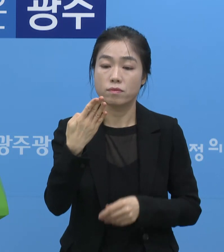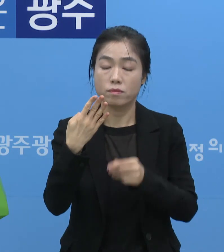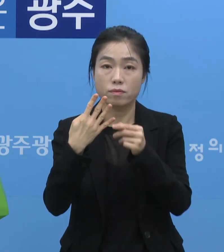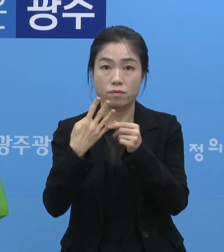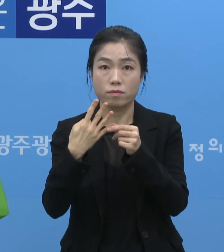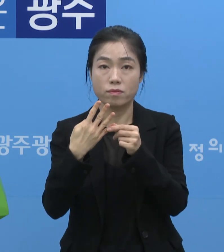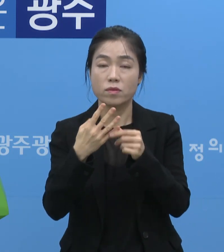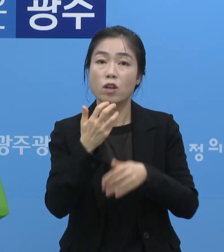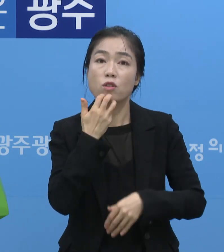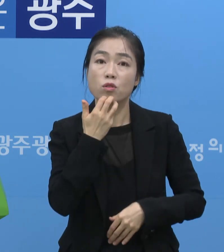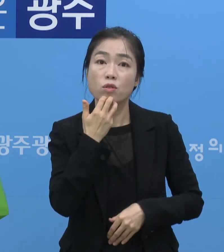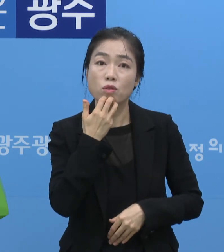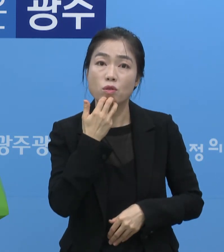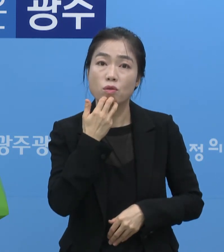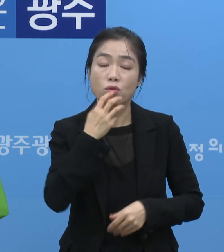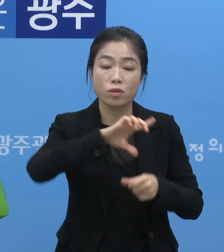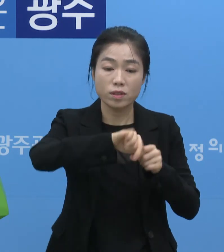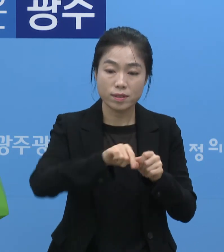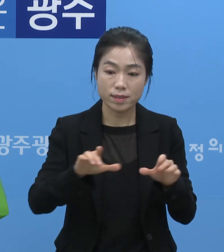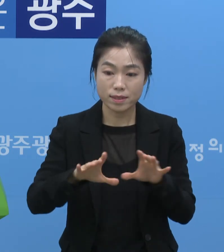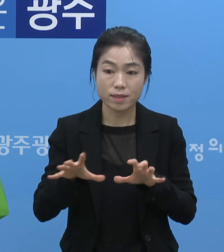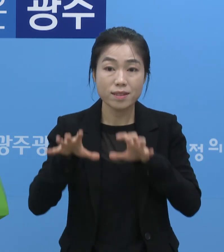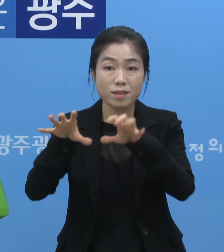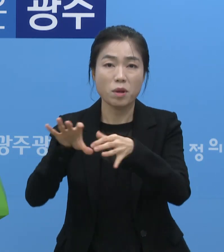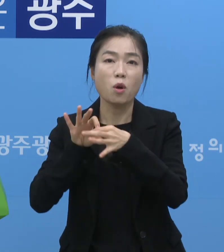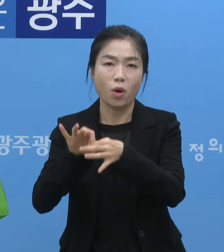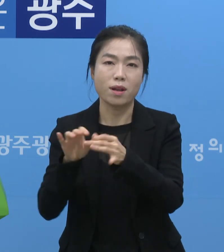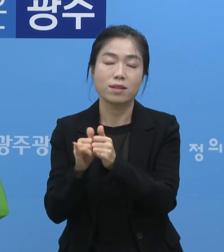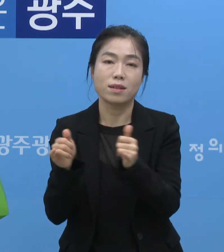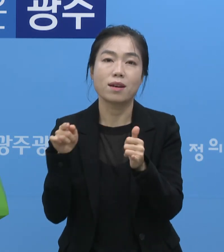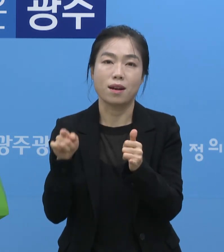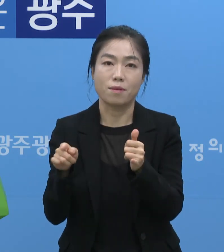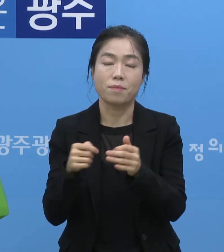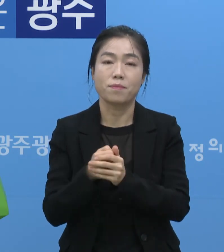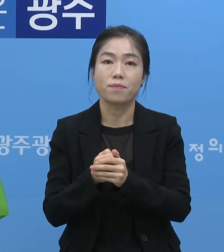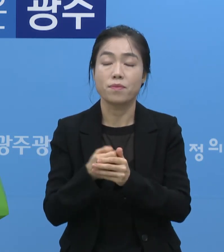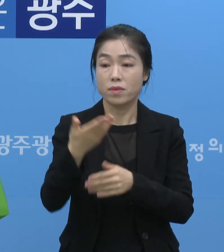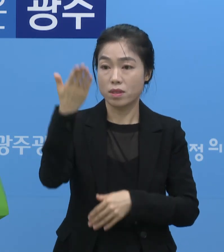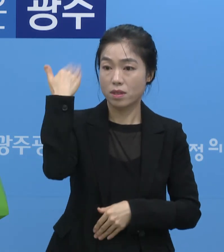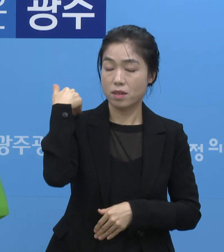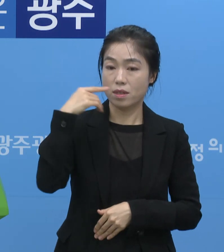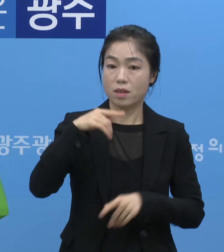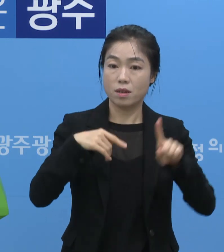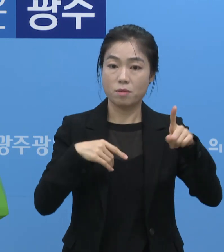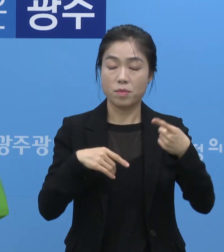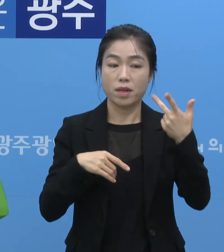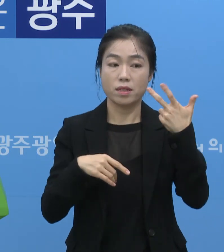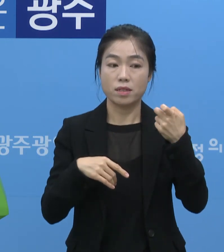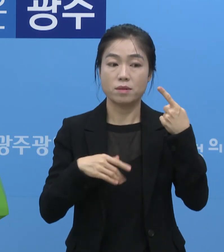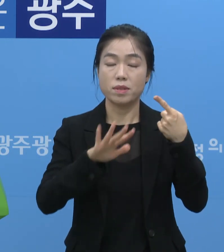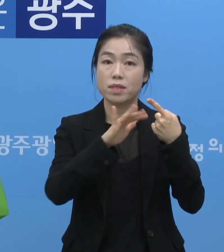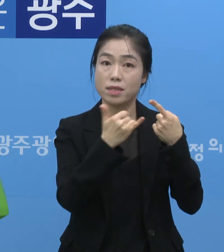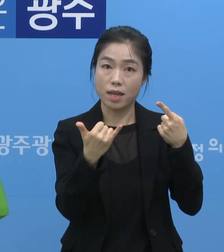394번은 서울 수도권 집회에 관련된 분인데요. 지난번에 171명이